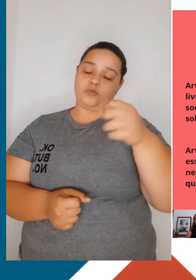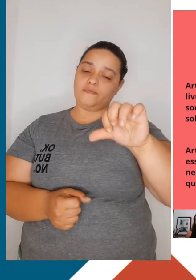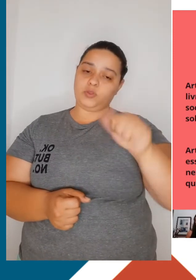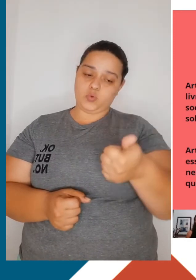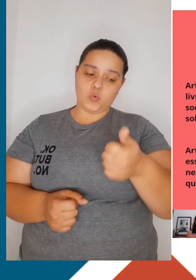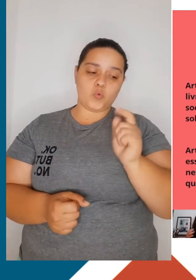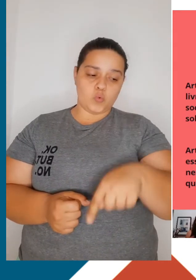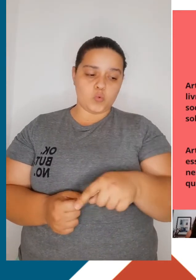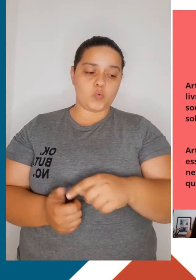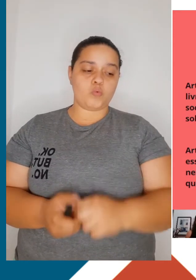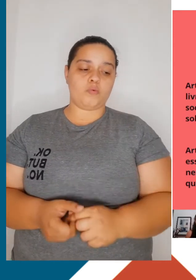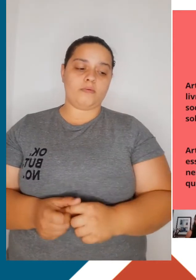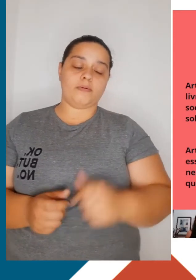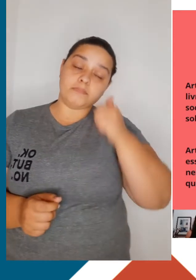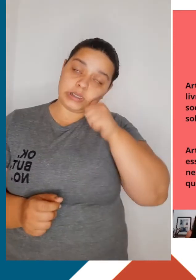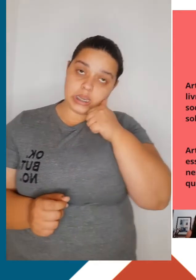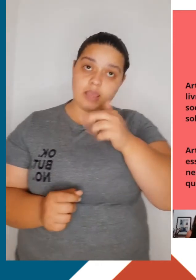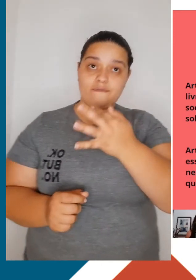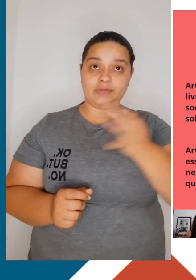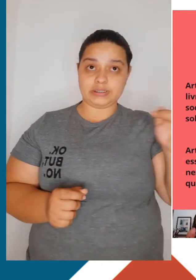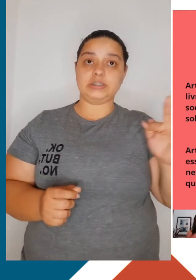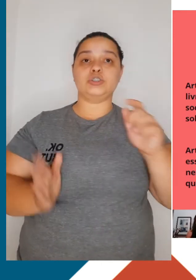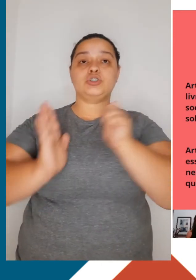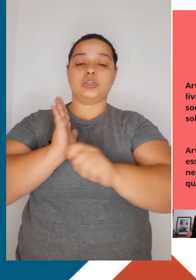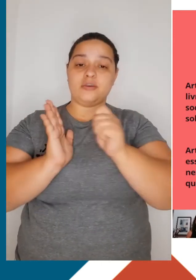1791, Olympe de Gouges, que é uma francesa, vai